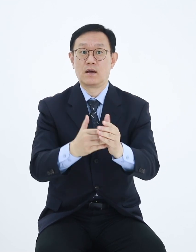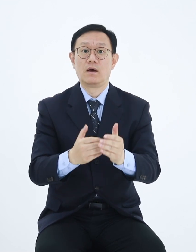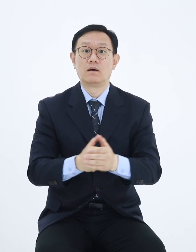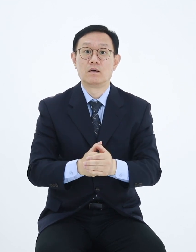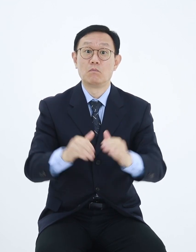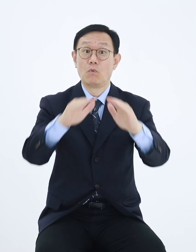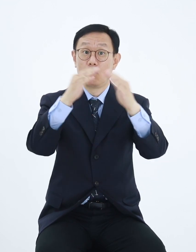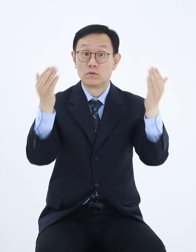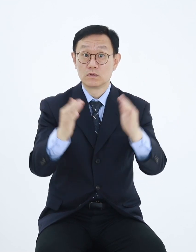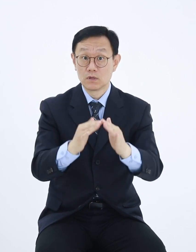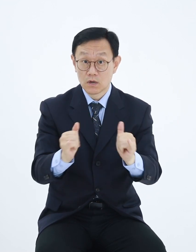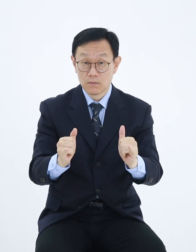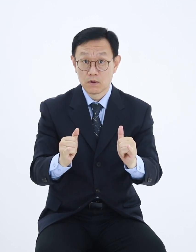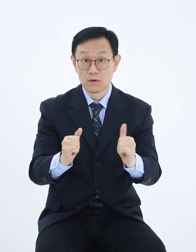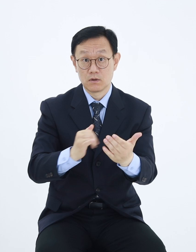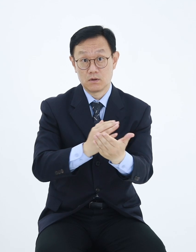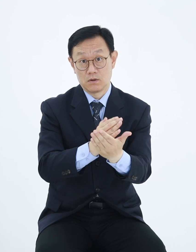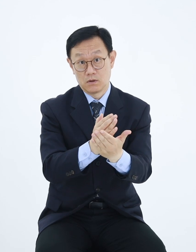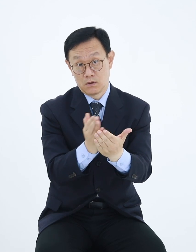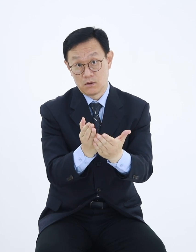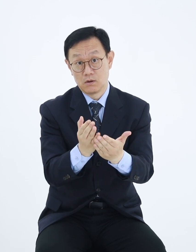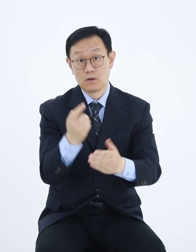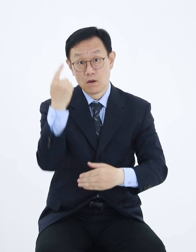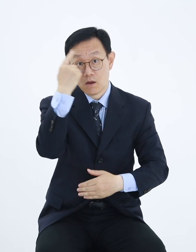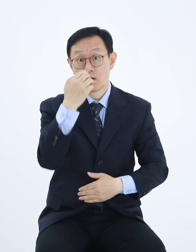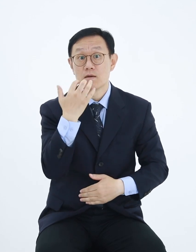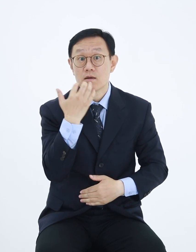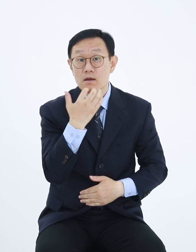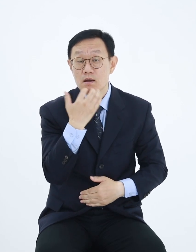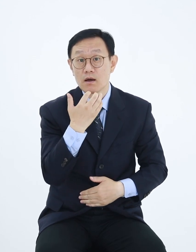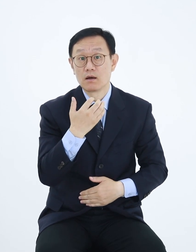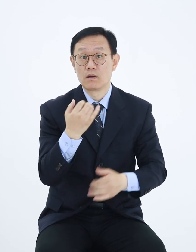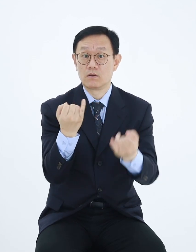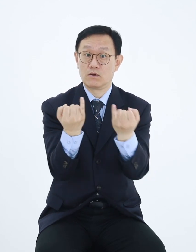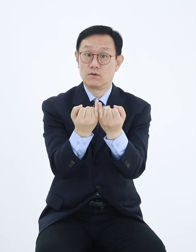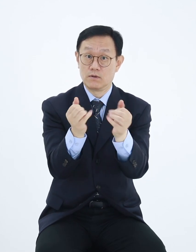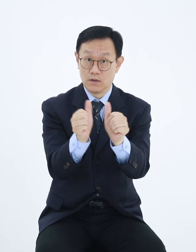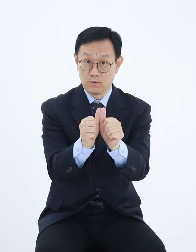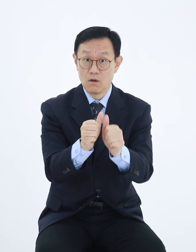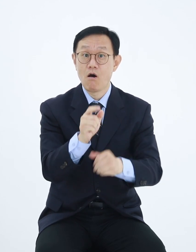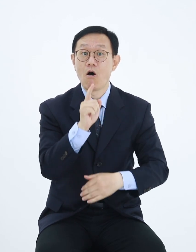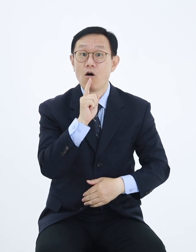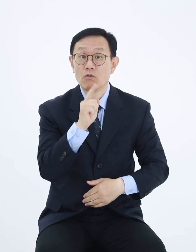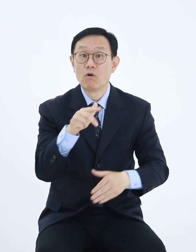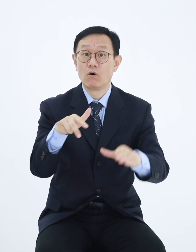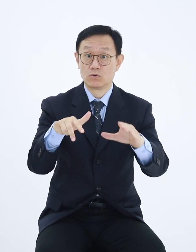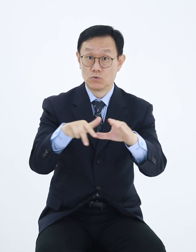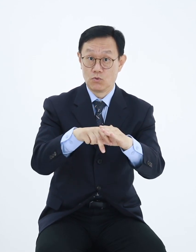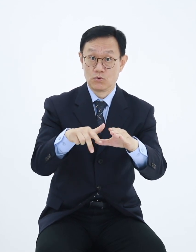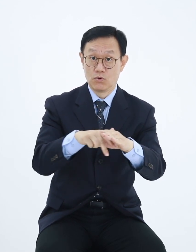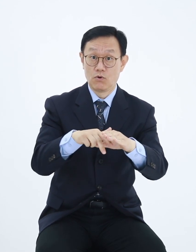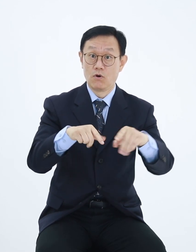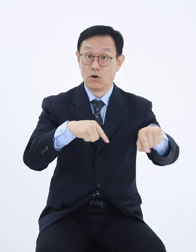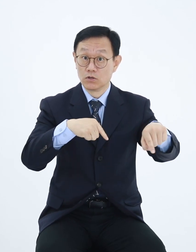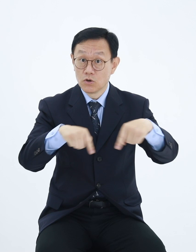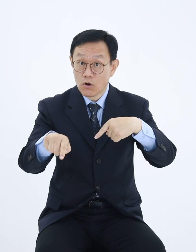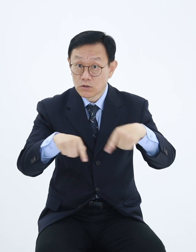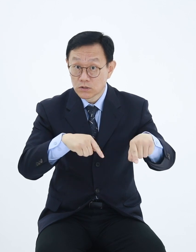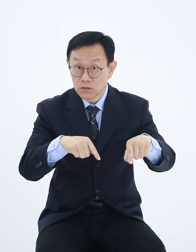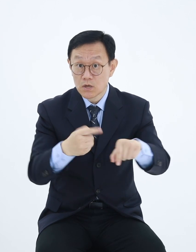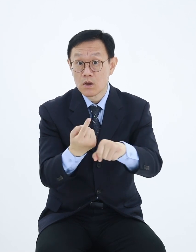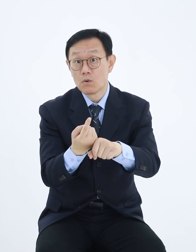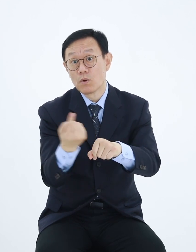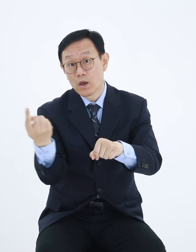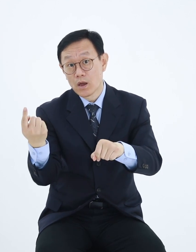그리고 모든 사람은 인종, 피부색, 성, 언어, 종교,